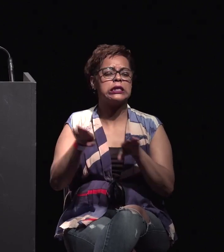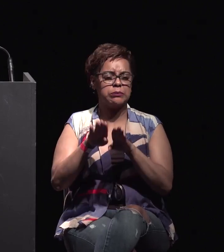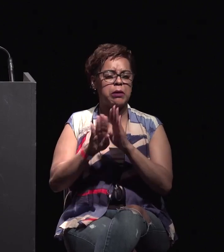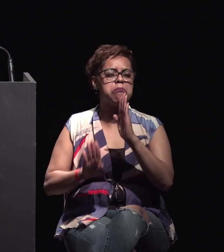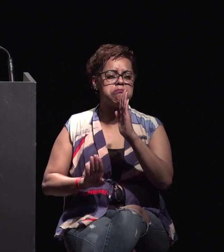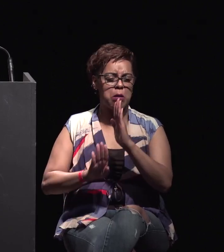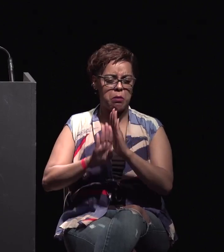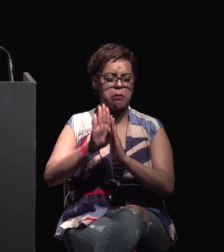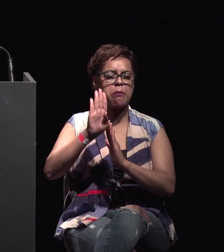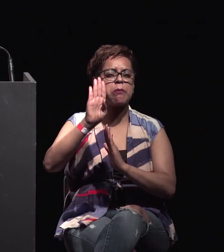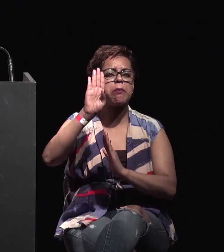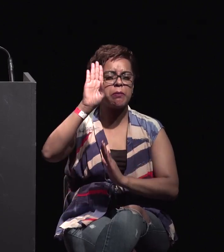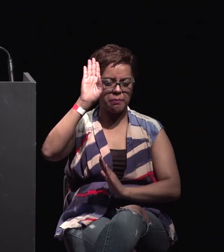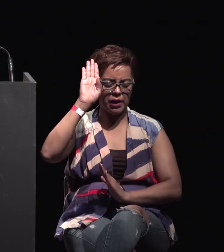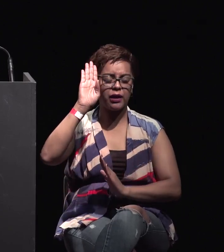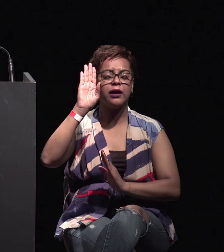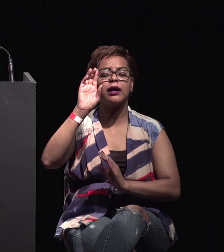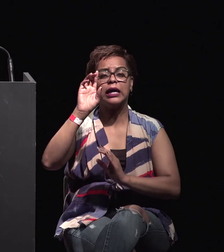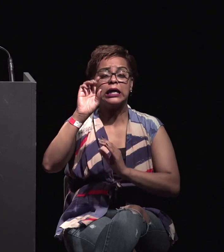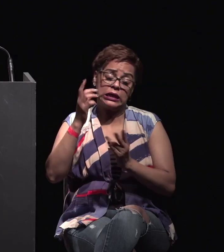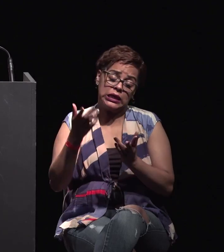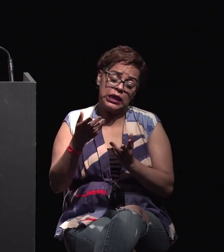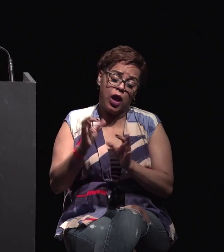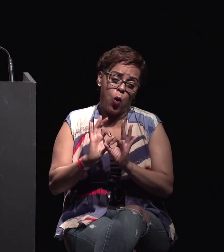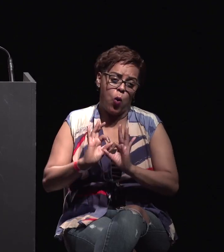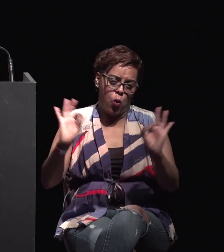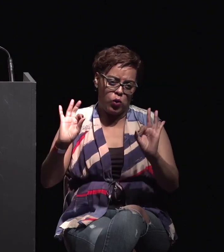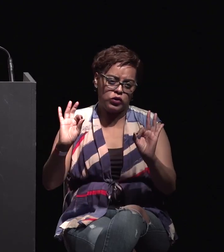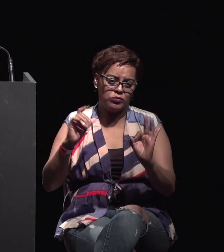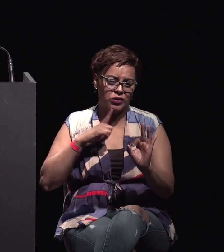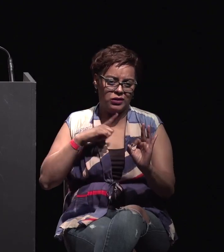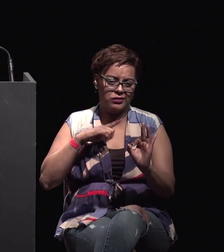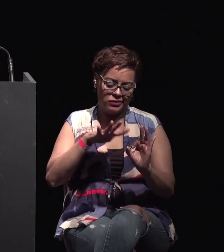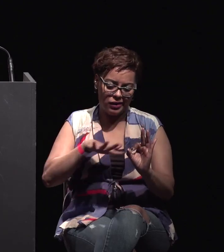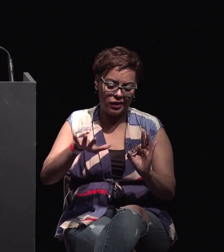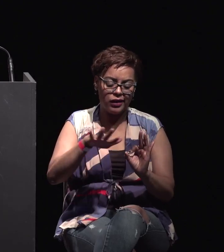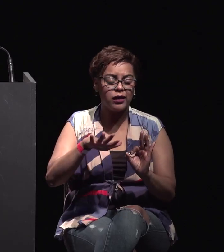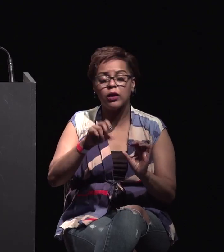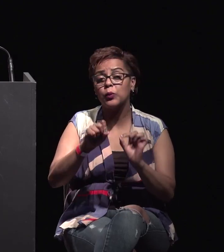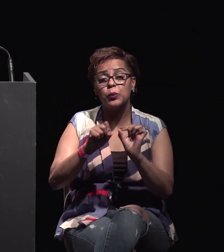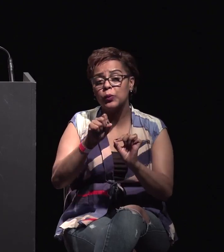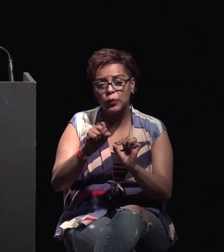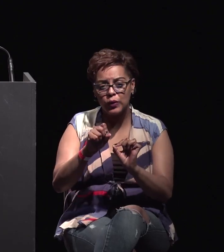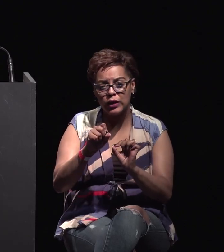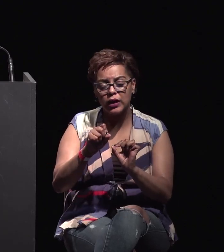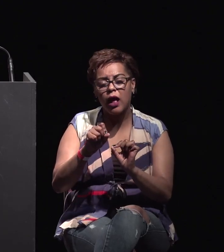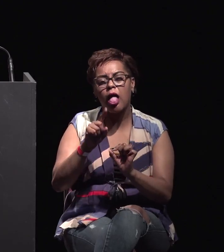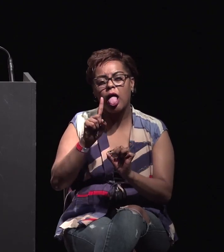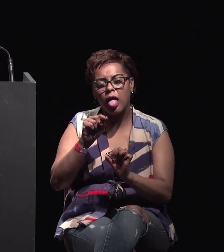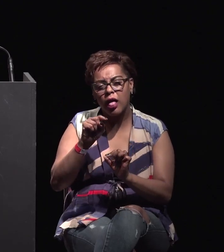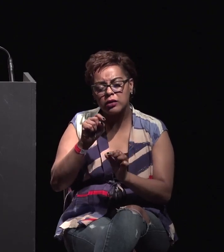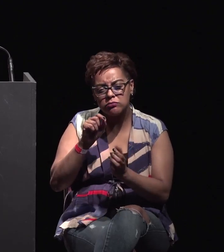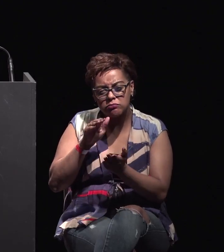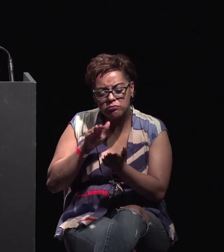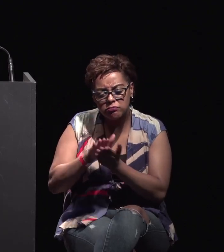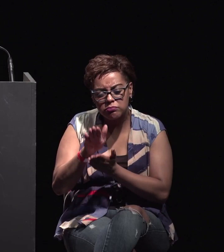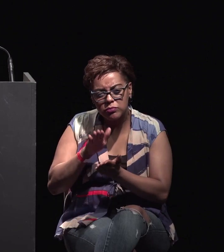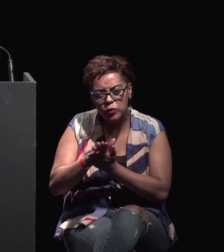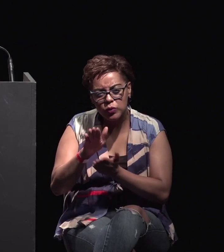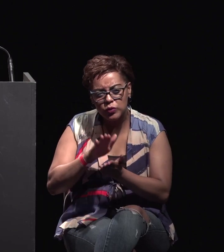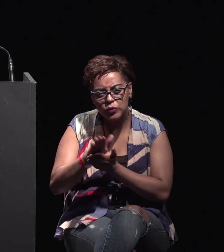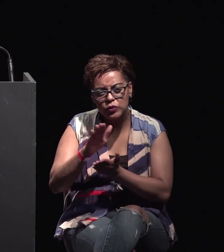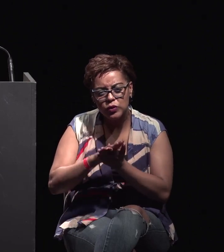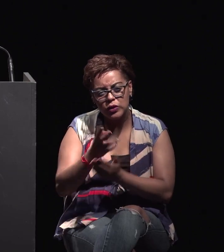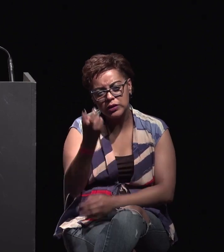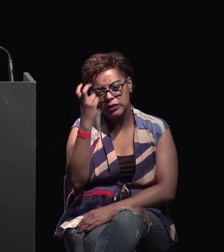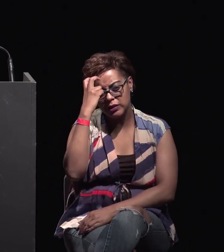é muito louvável que haja esse campo, que é o campo de produção das